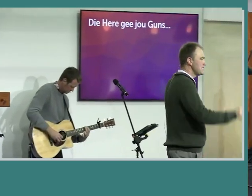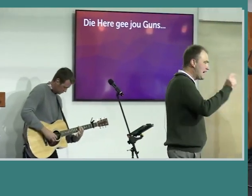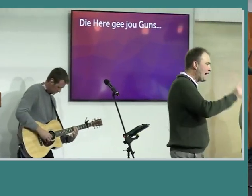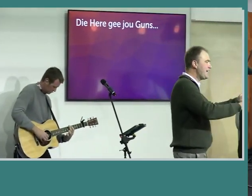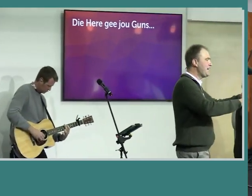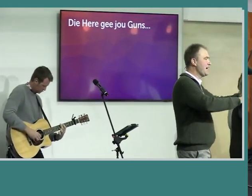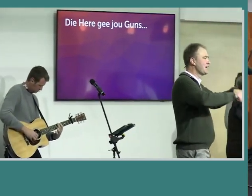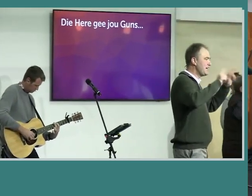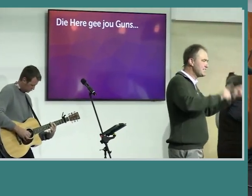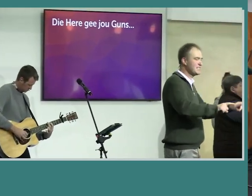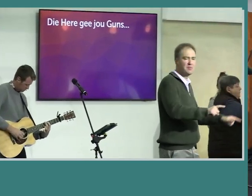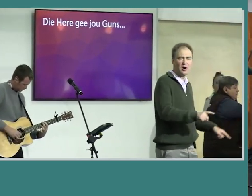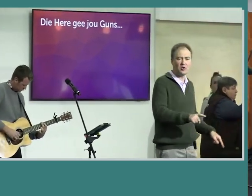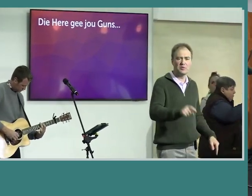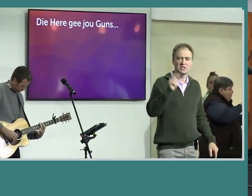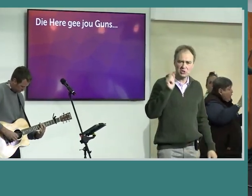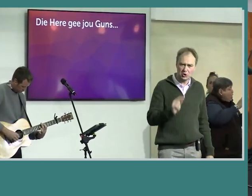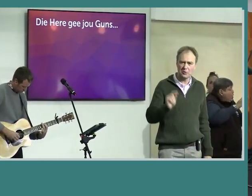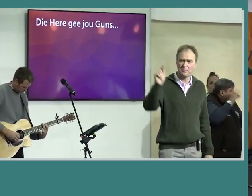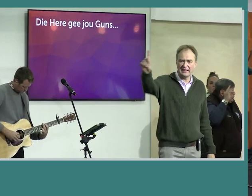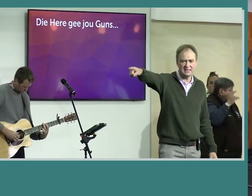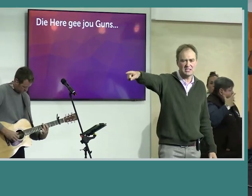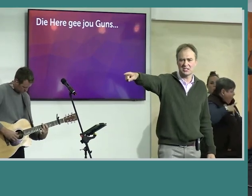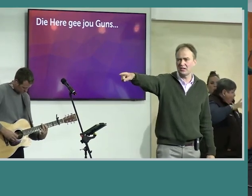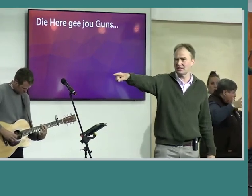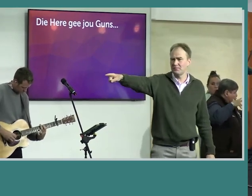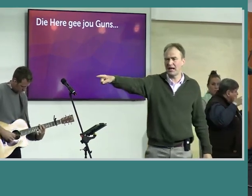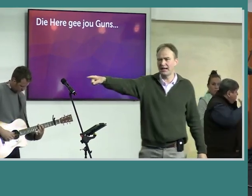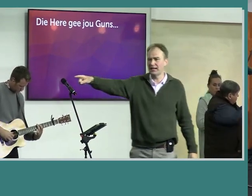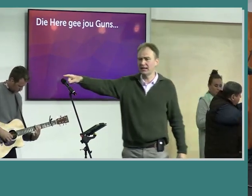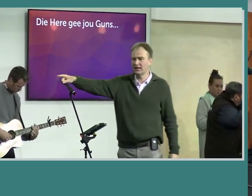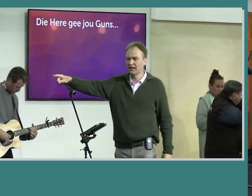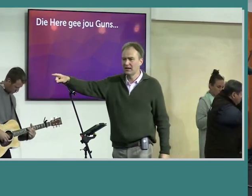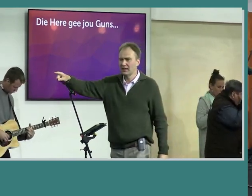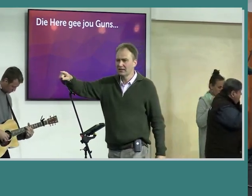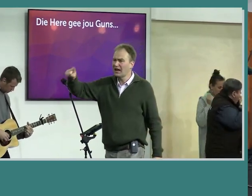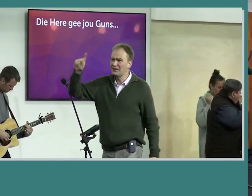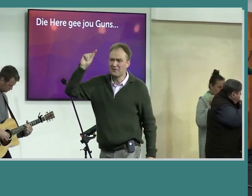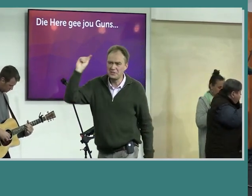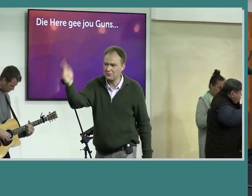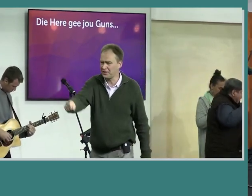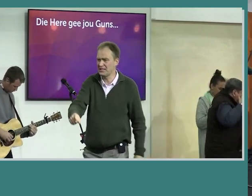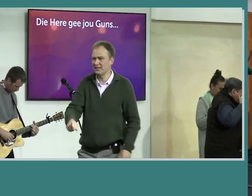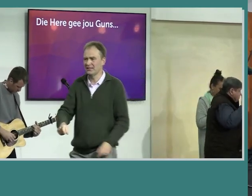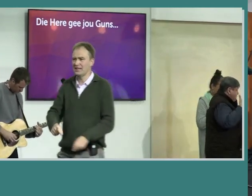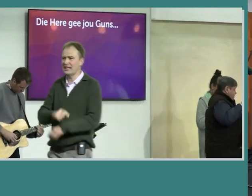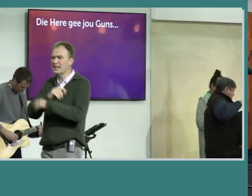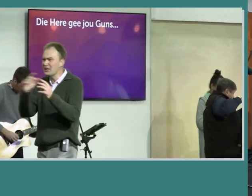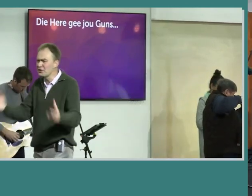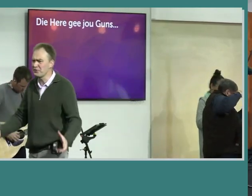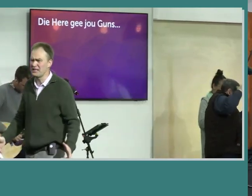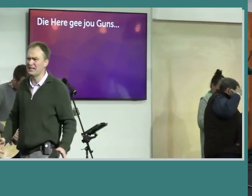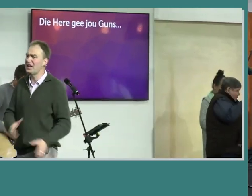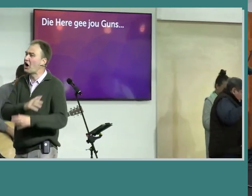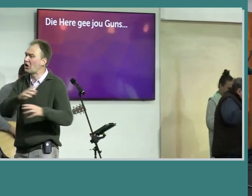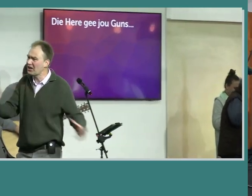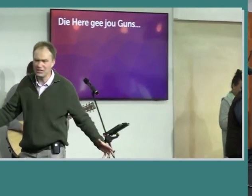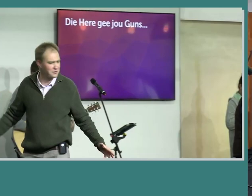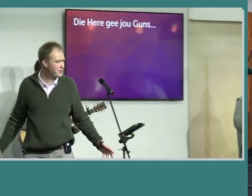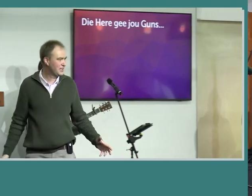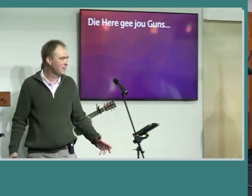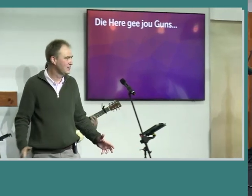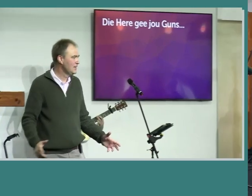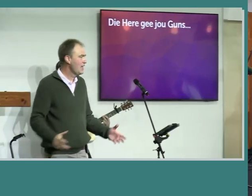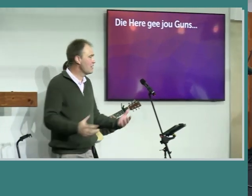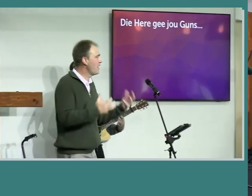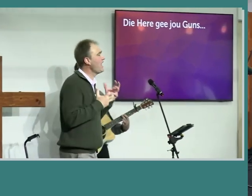maar as jy a kese maak om in die storm buiten in die straat te bly dan gaan die wind jou verneel en die reen gaan jou verneel en die haal gaan